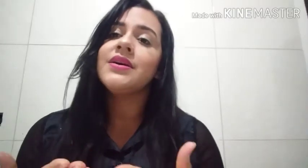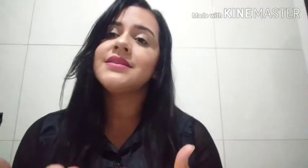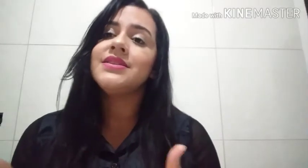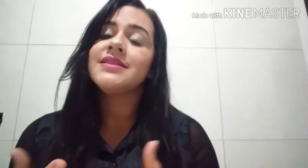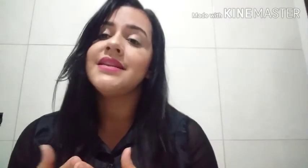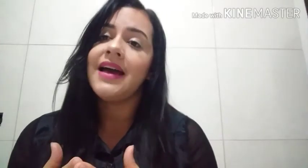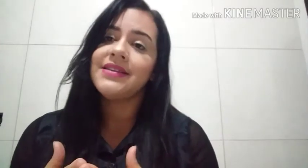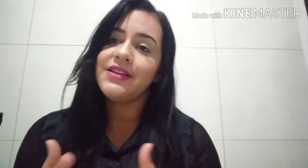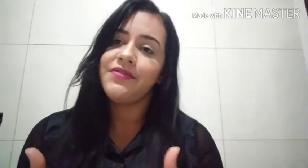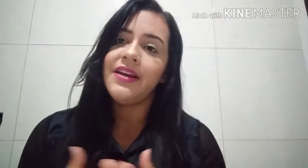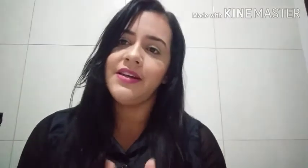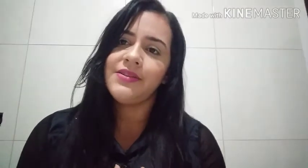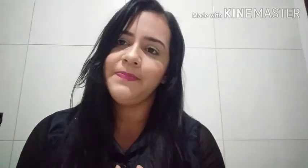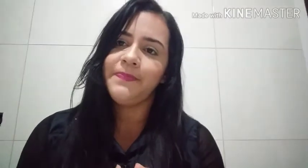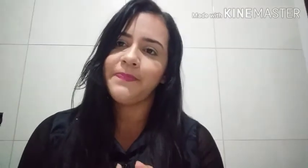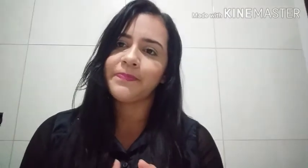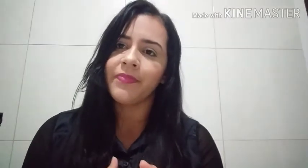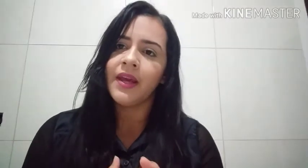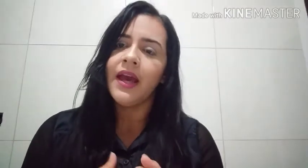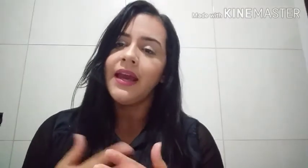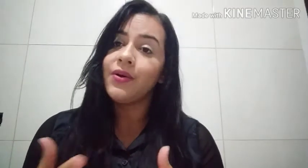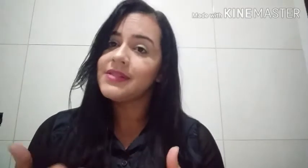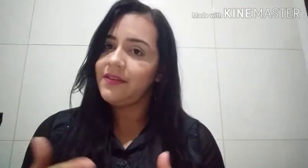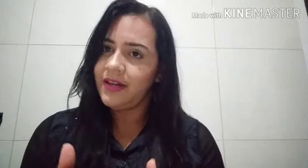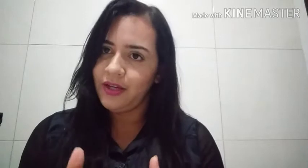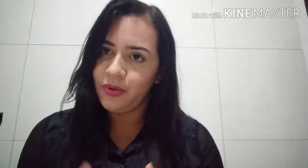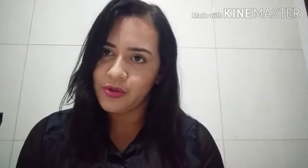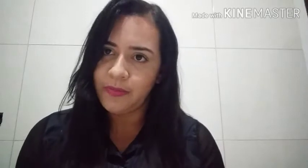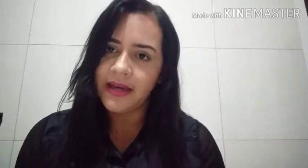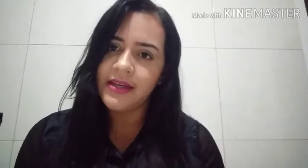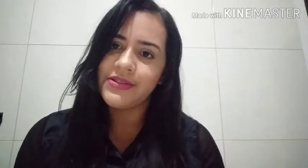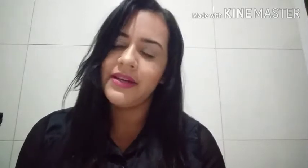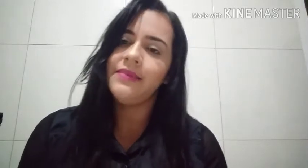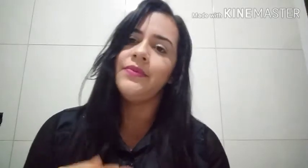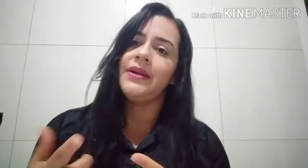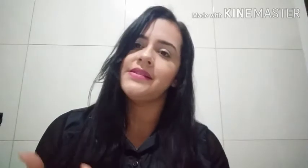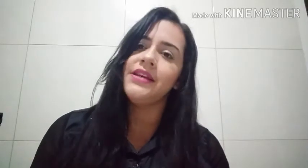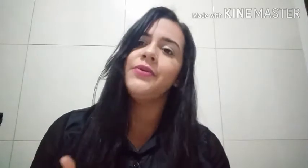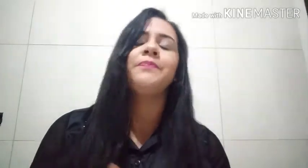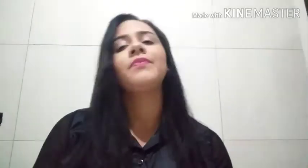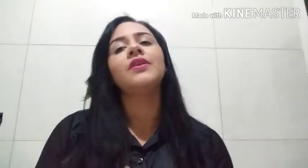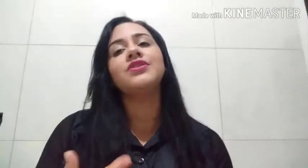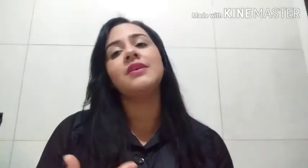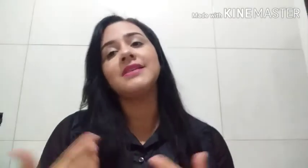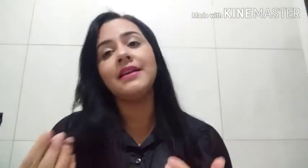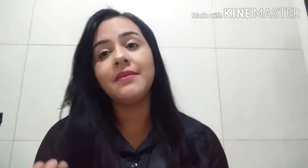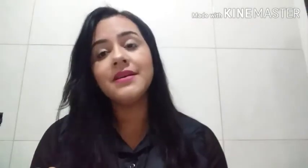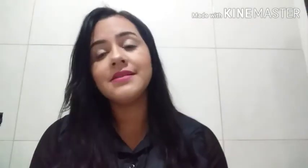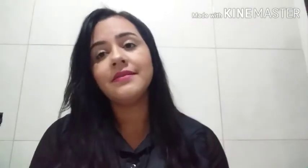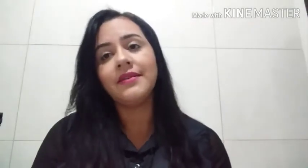de sinais, né, diferentes. Inclusive aqui no nosso país, né, Brasil, nós temos a Libras, né, como